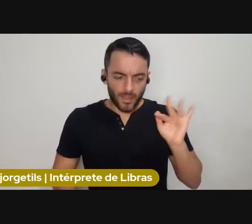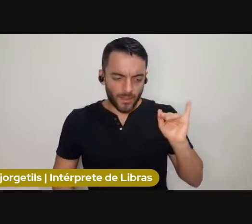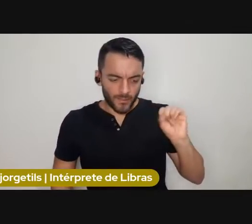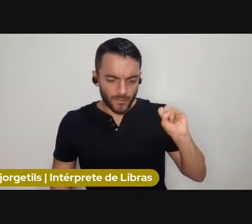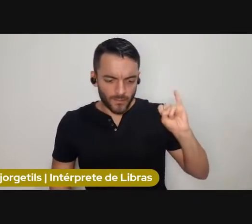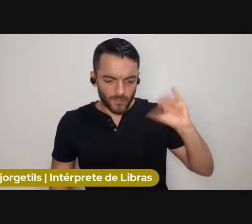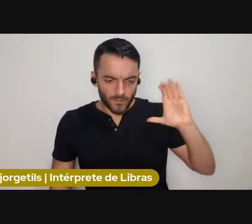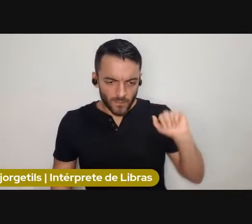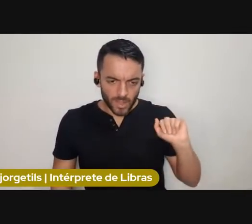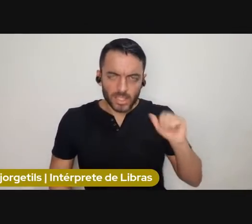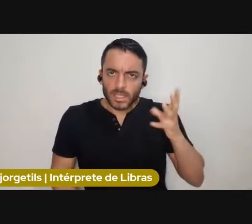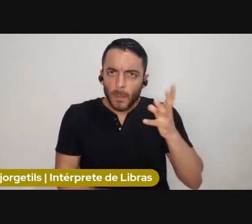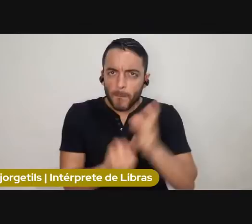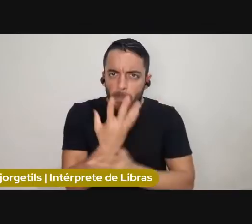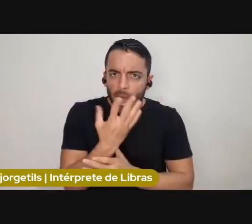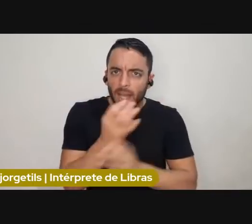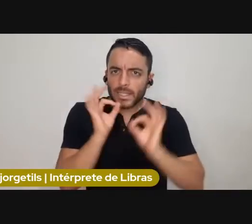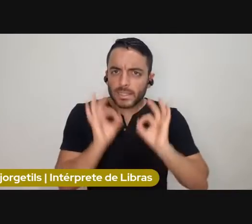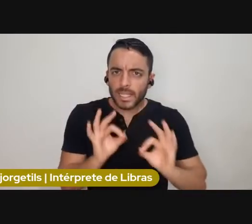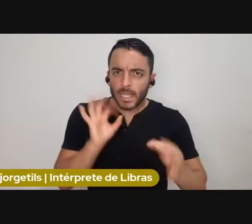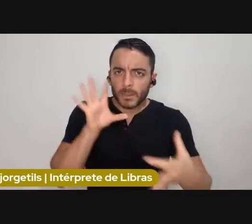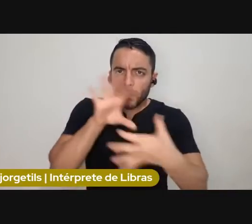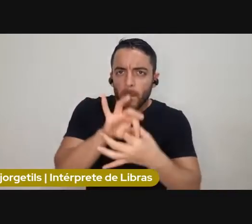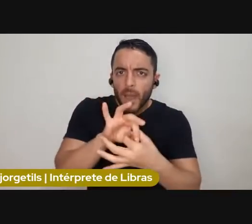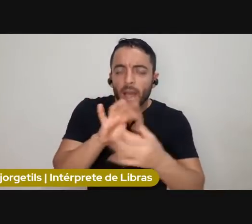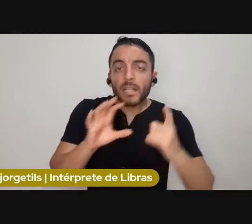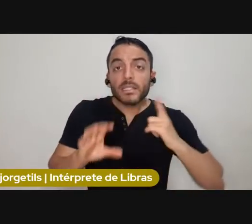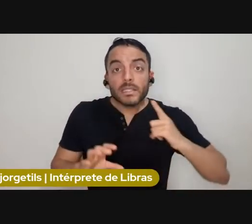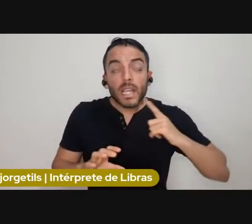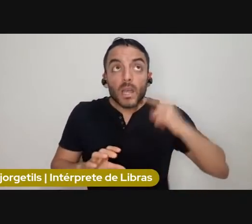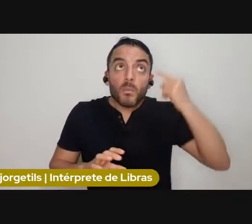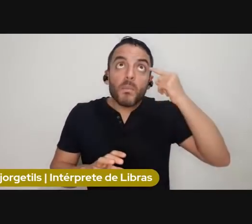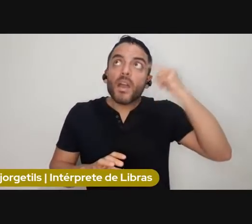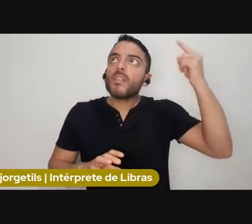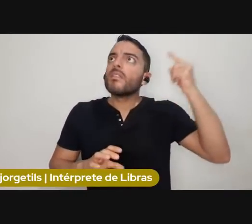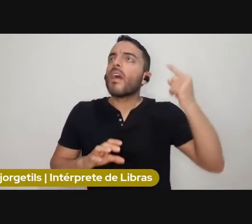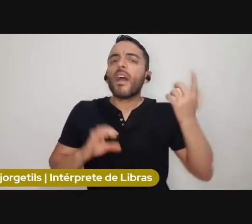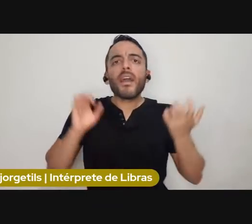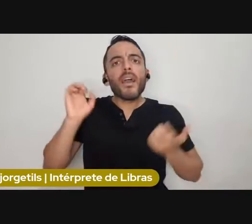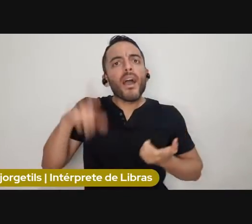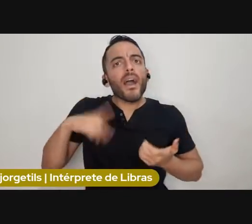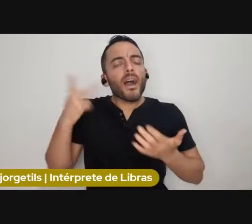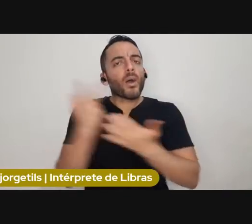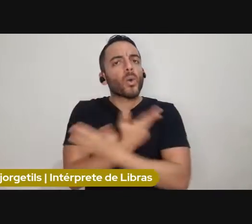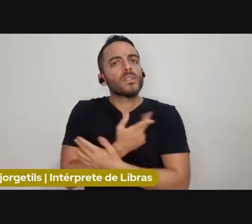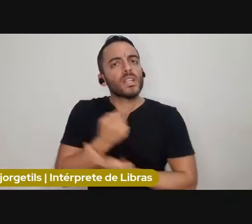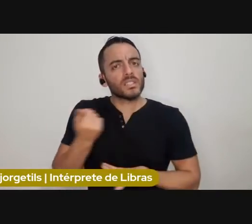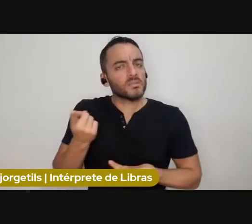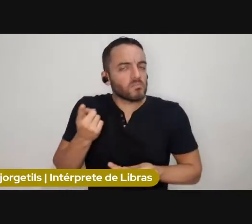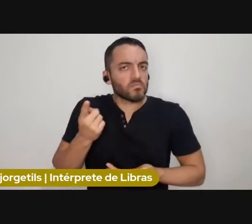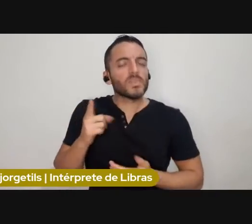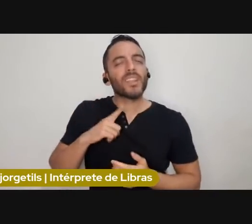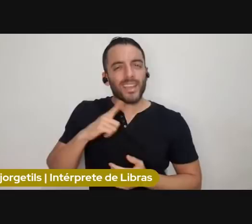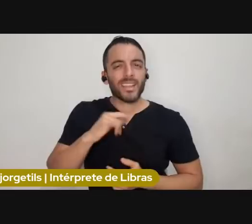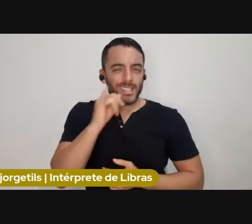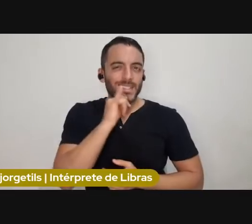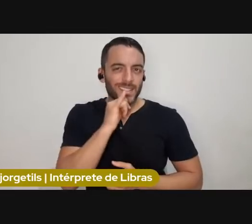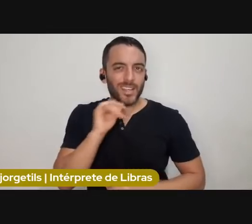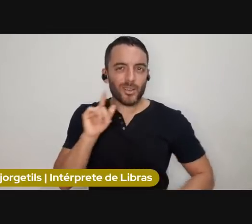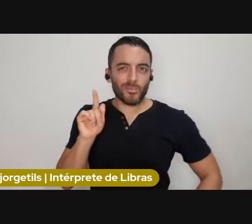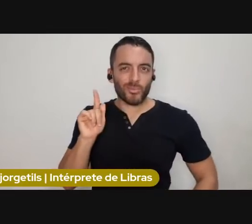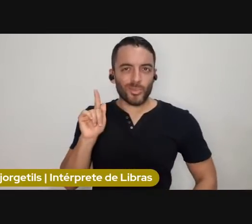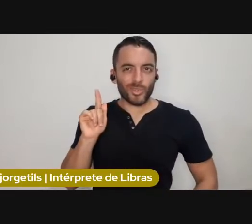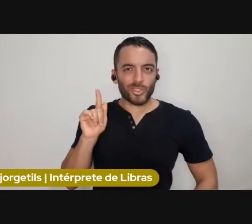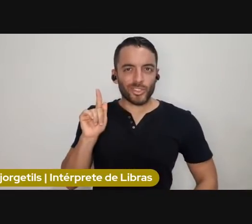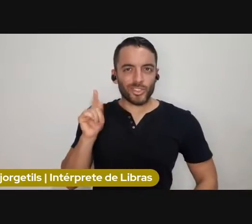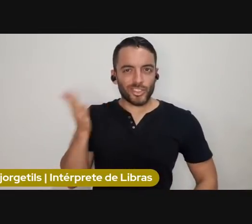de uma ideia completamente etérea. A gente tem exemplos muito clássicos. Gilberto Gil falou do disco dele, Quanta,